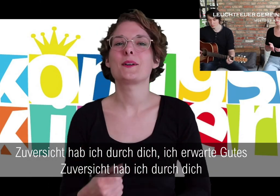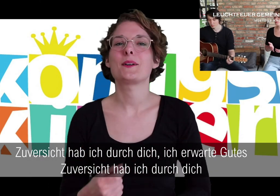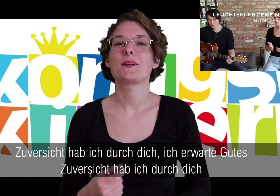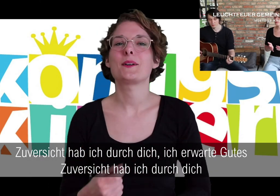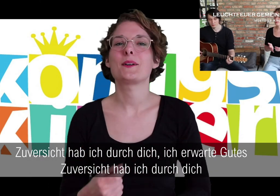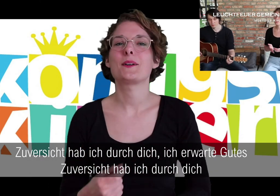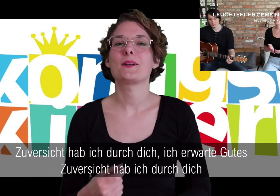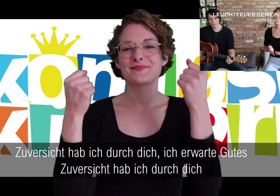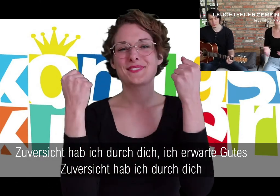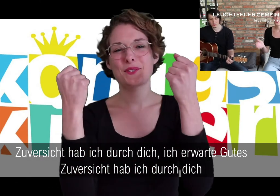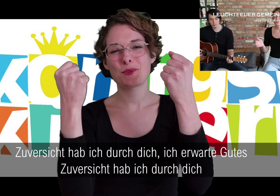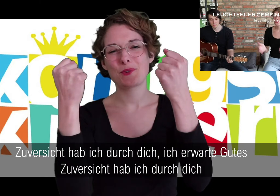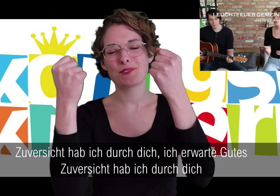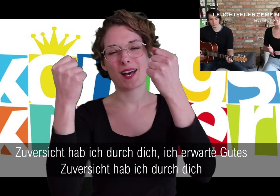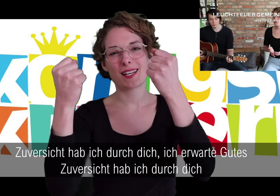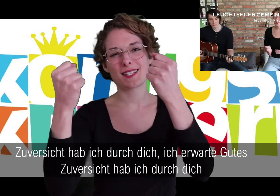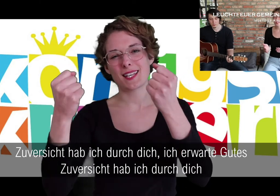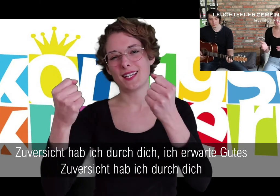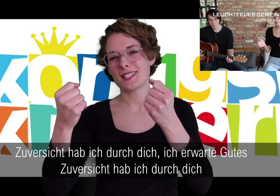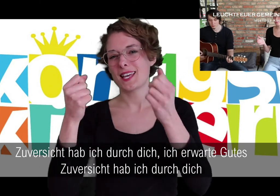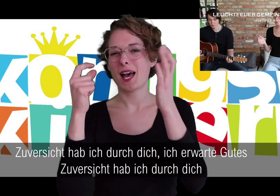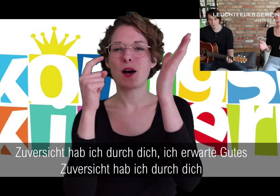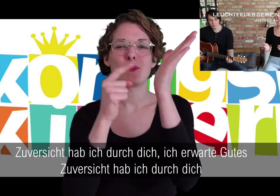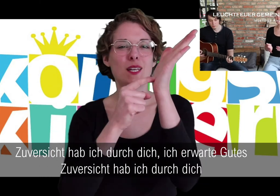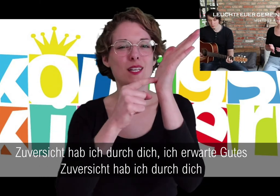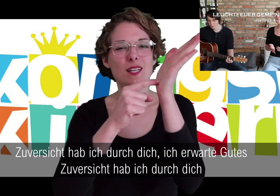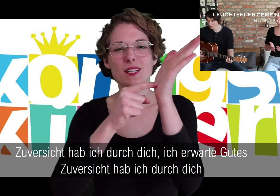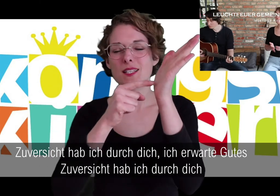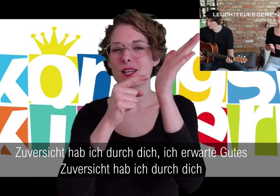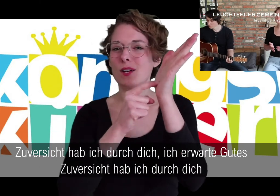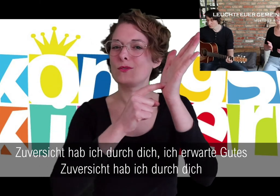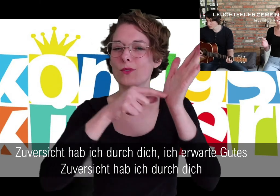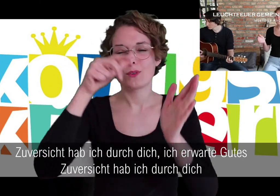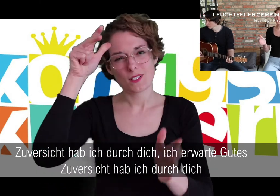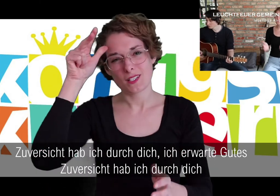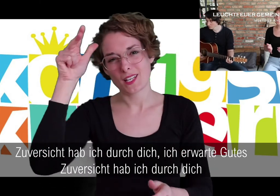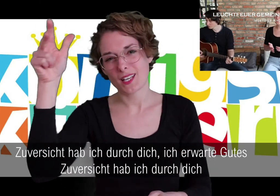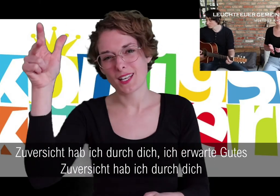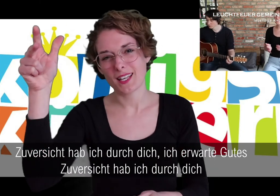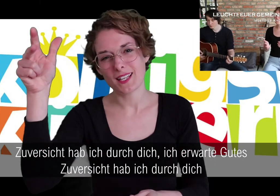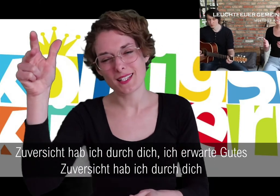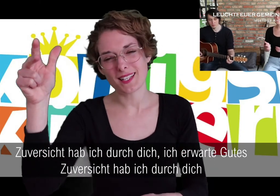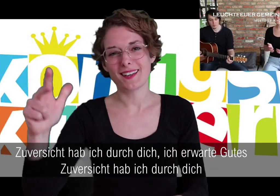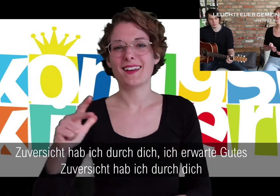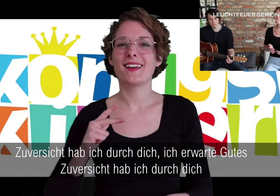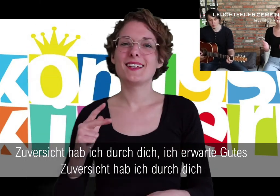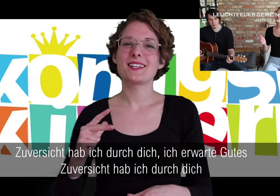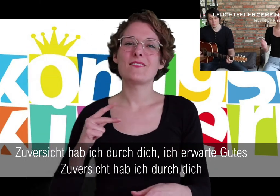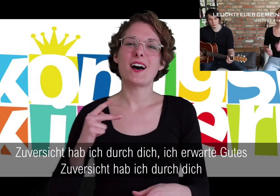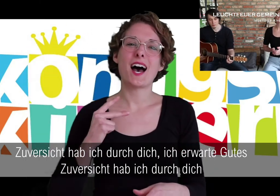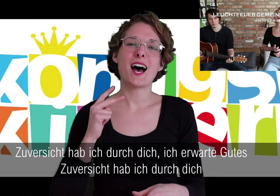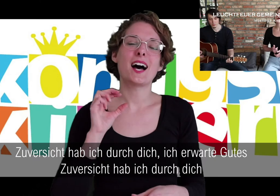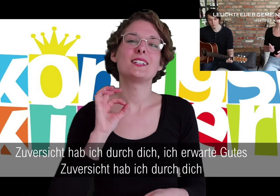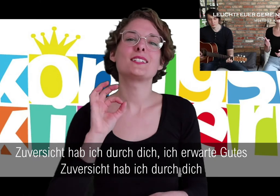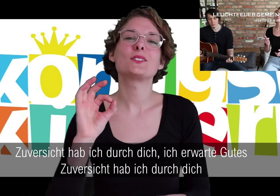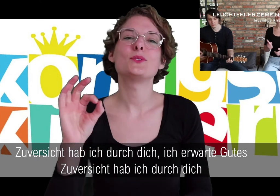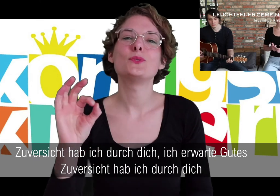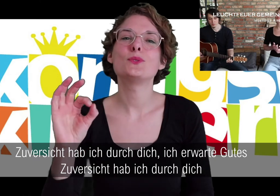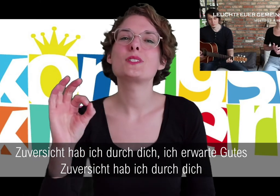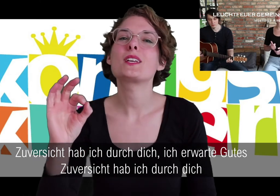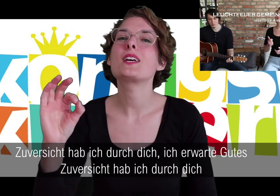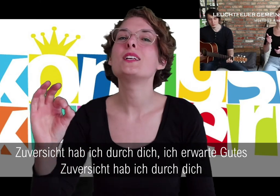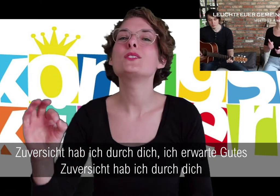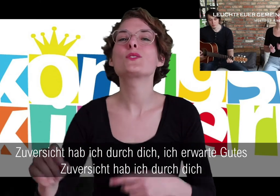Zuversicht hab ich durch dich. Ich